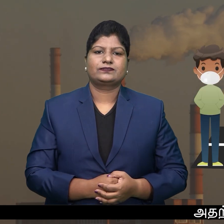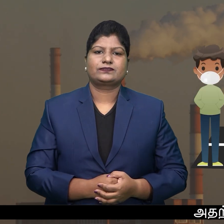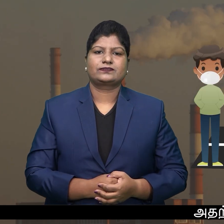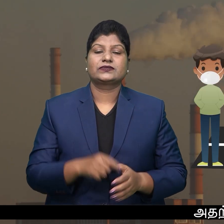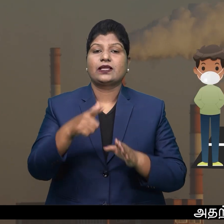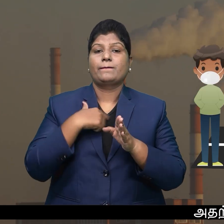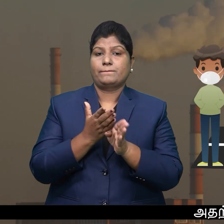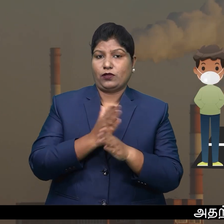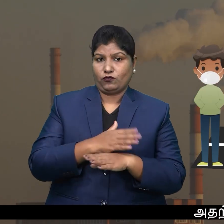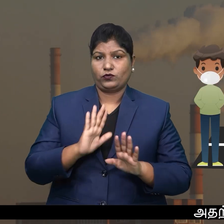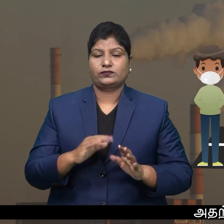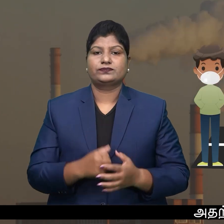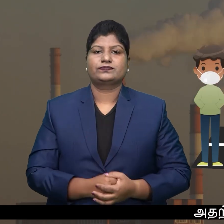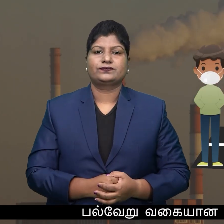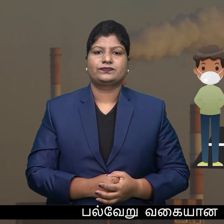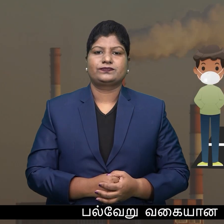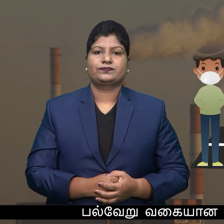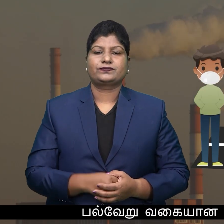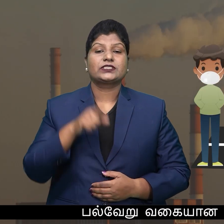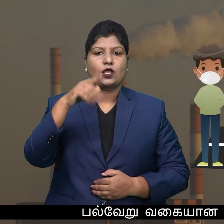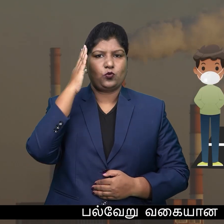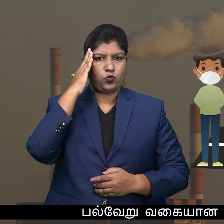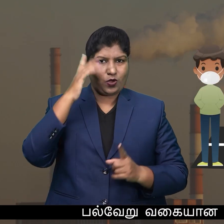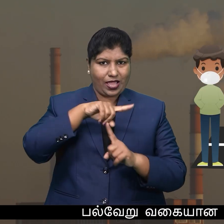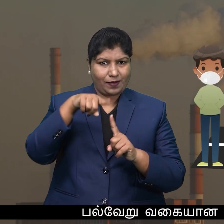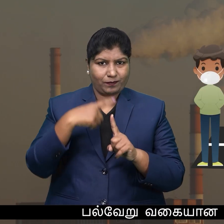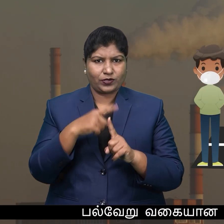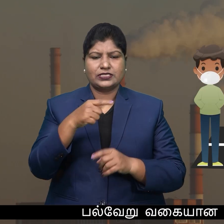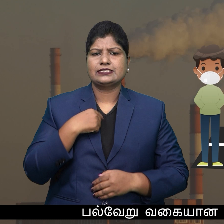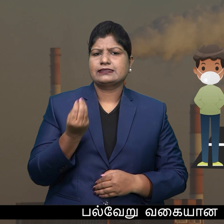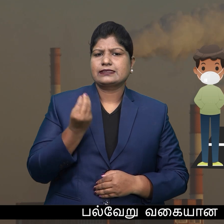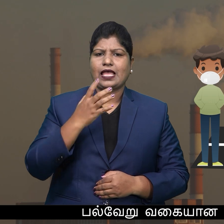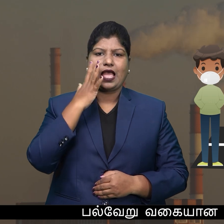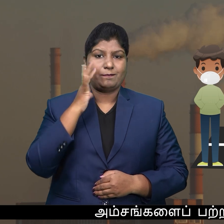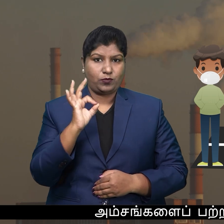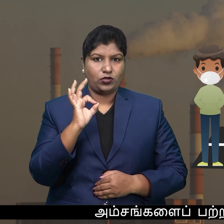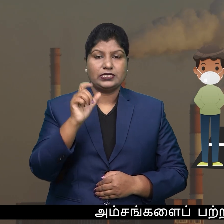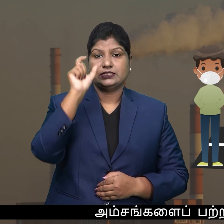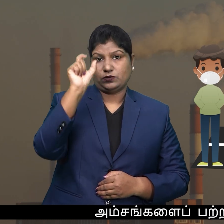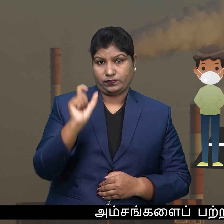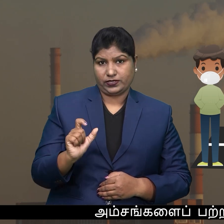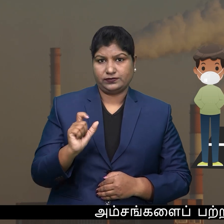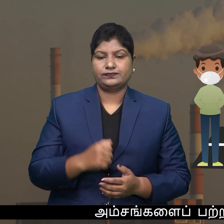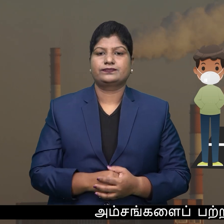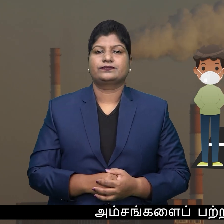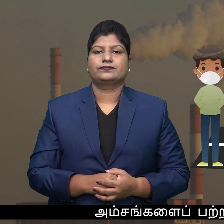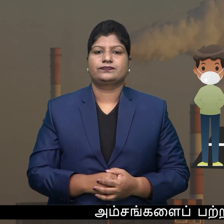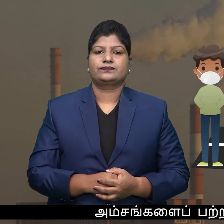அதற்கு முன் பல்வேறு வகையான மாசுபாட்டின் சில முக்கிய அம்சங்களைப் பற்றி அறிந்து கொள்ளுங்கள்.